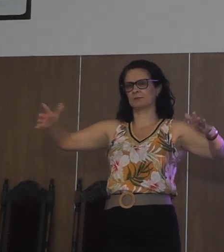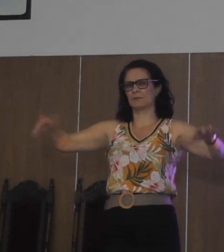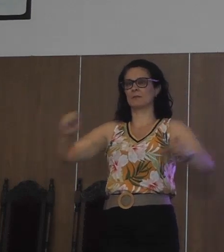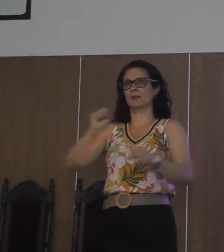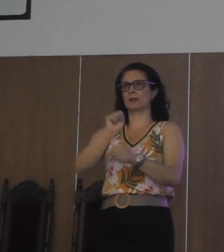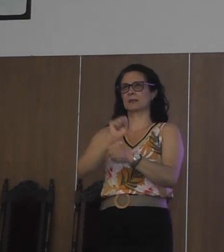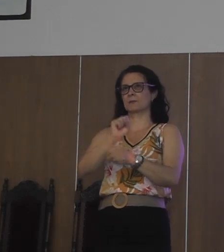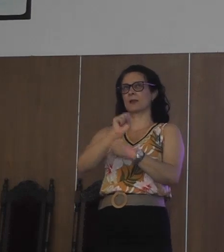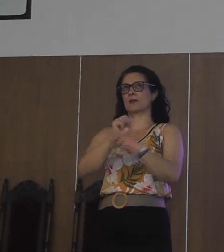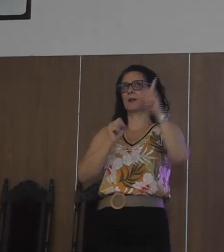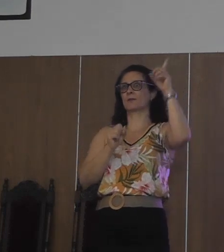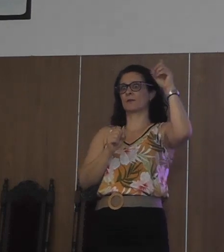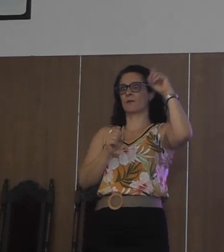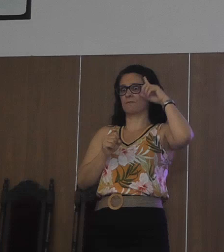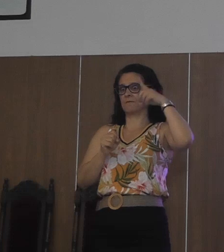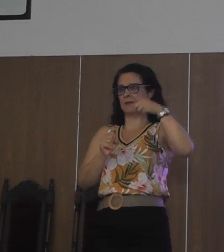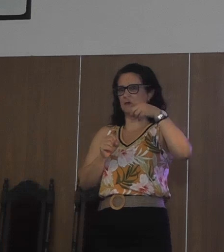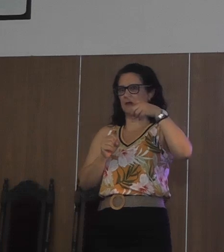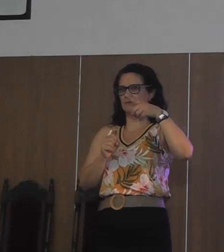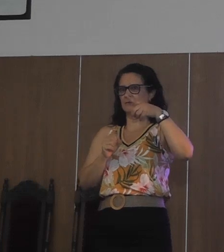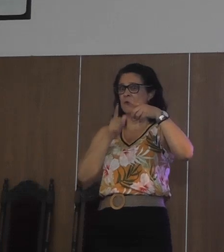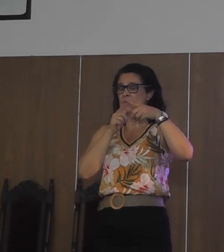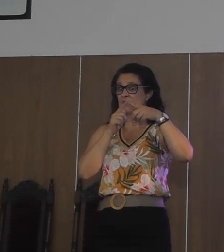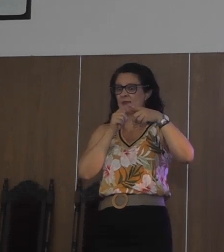aguardando a ordem de Deus para ultrapassar.